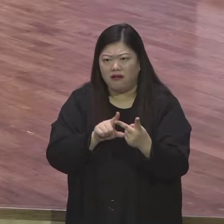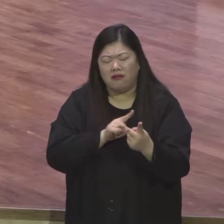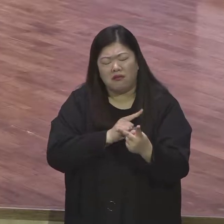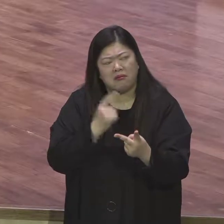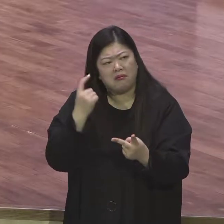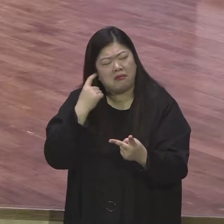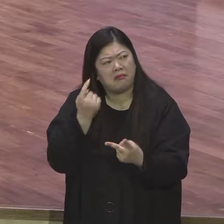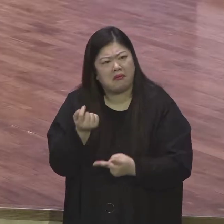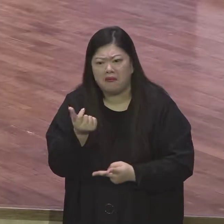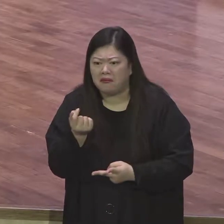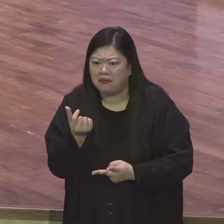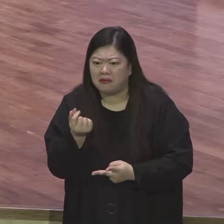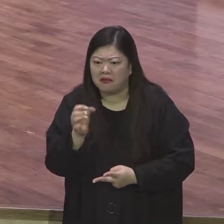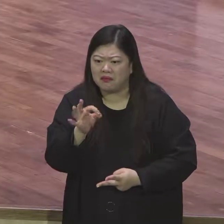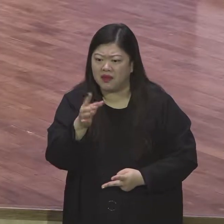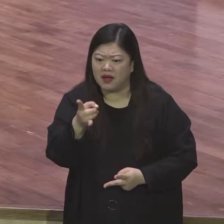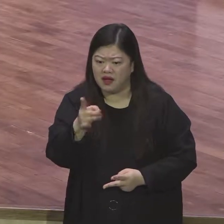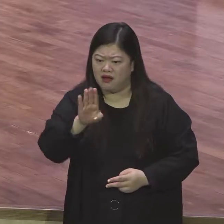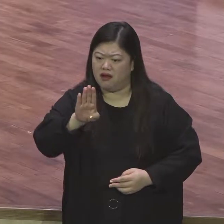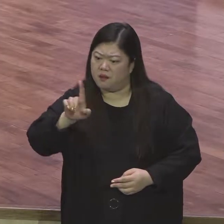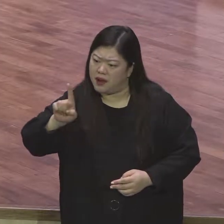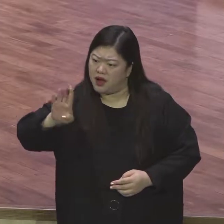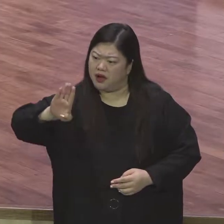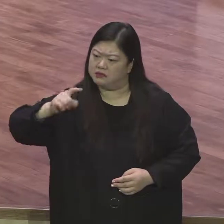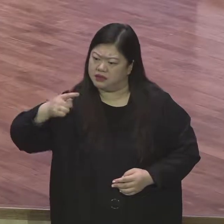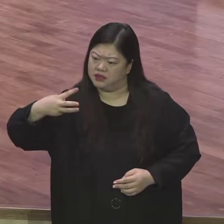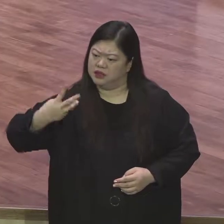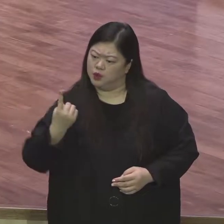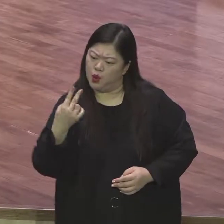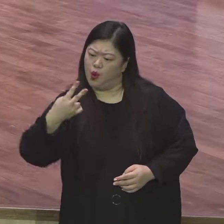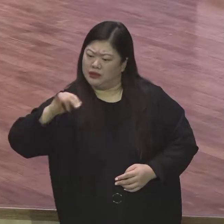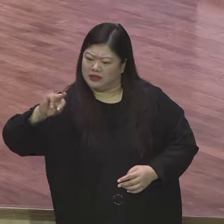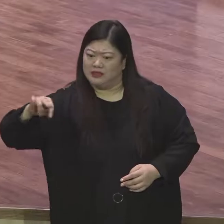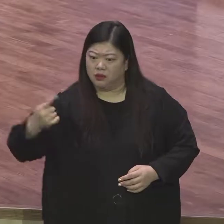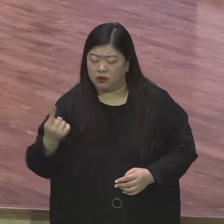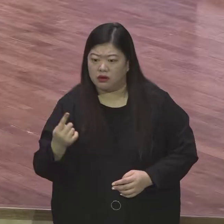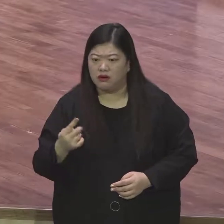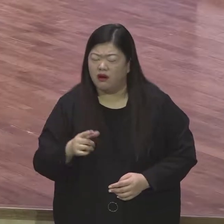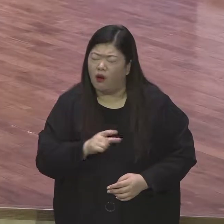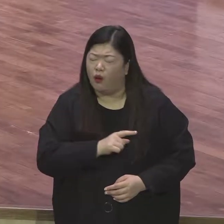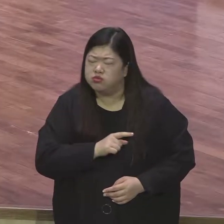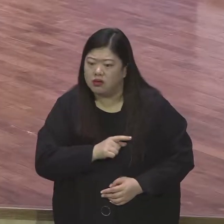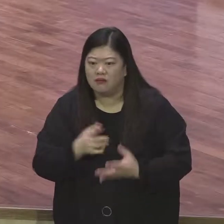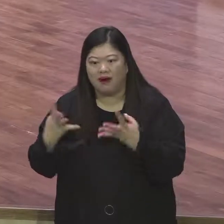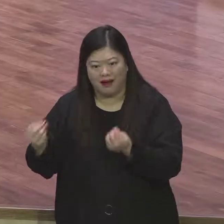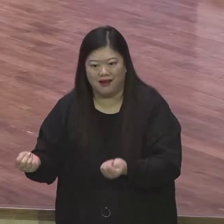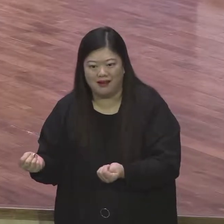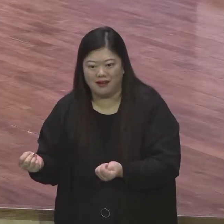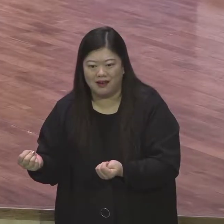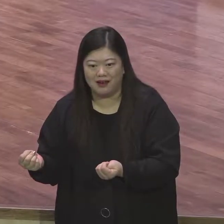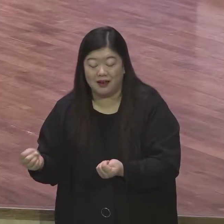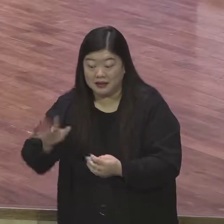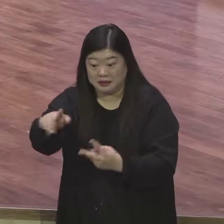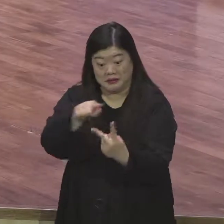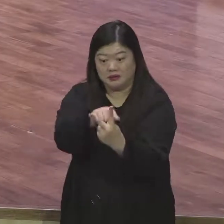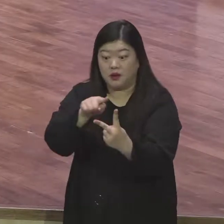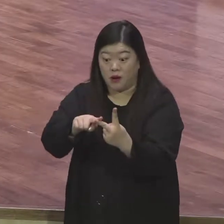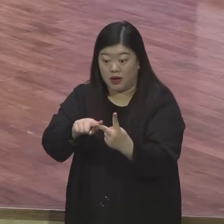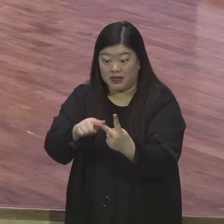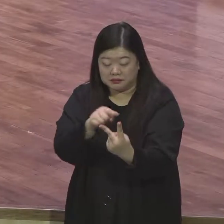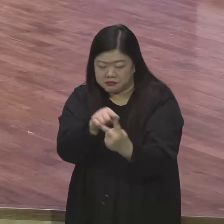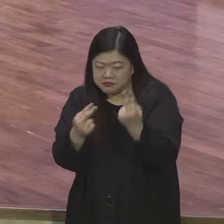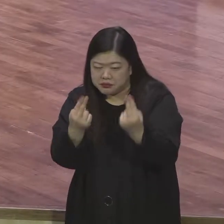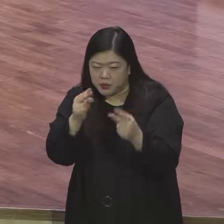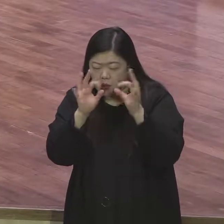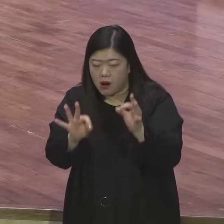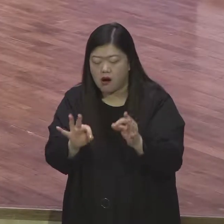적이 거의 없을 거예요. 이 두 동역자는 출신이 달라요. 완전히 다릅니다.